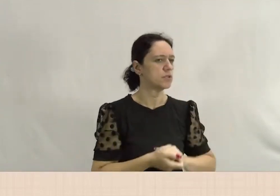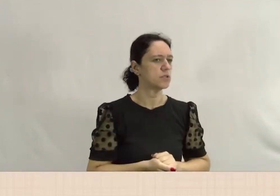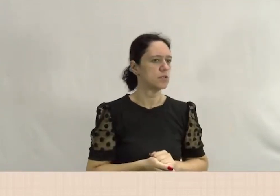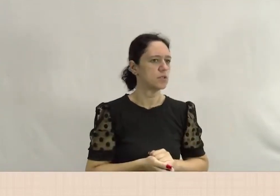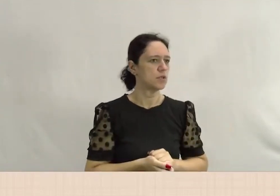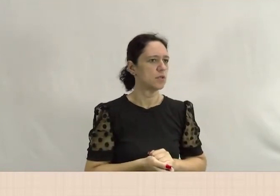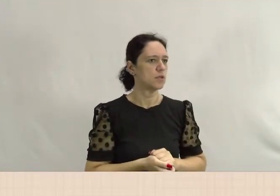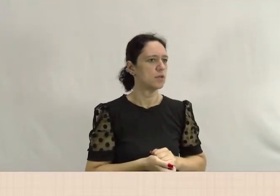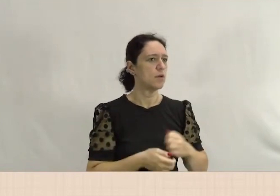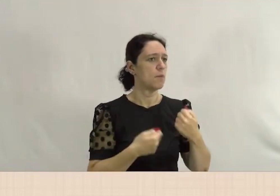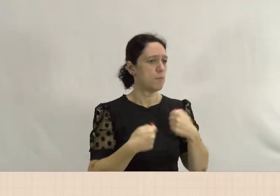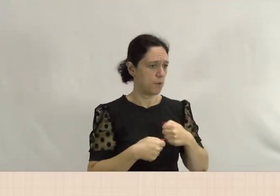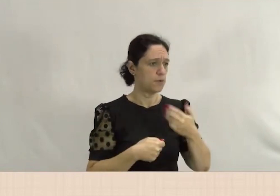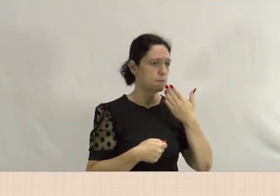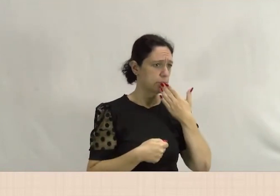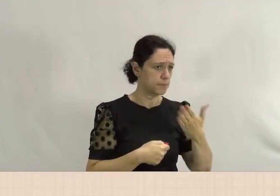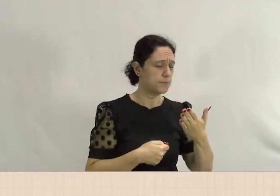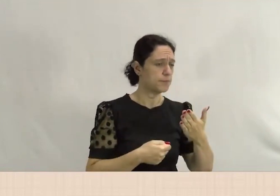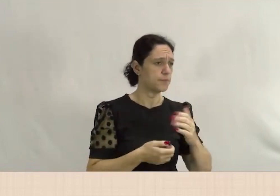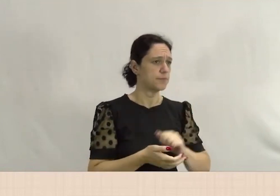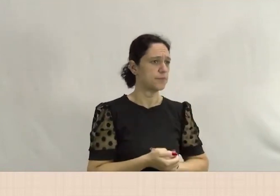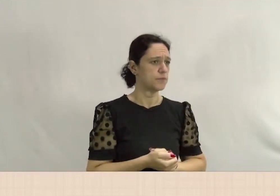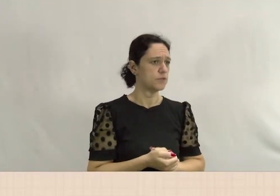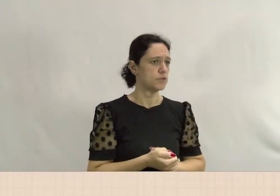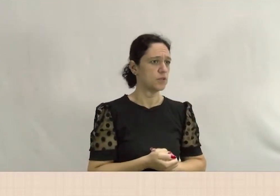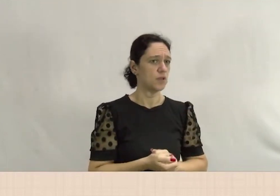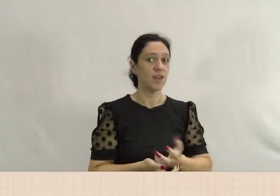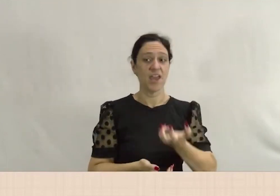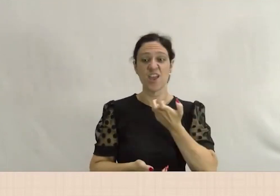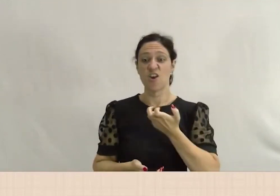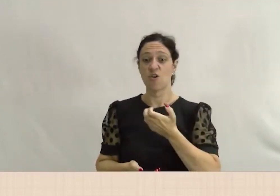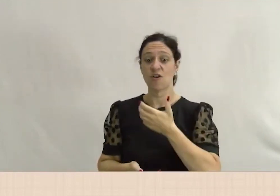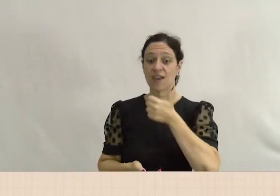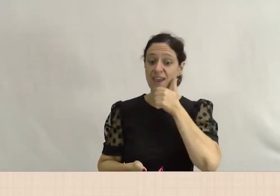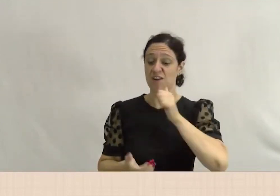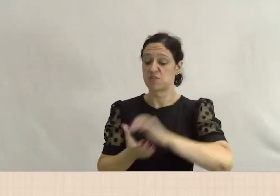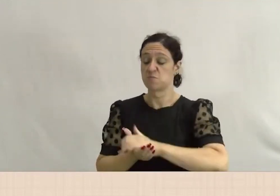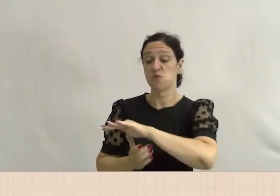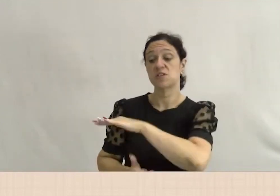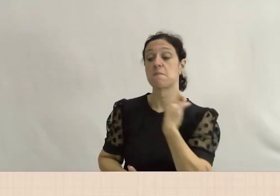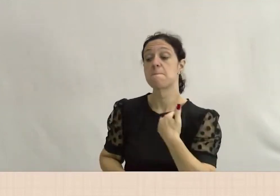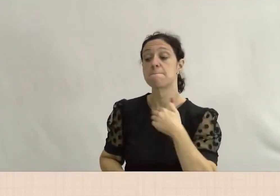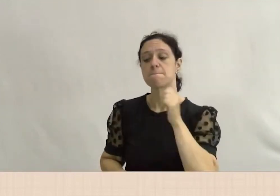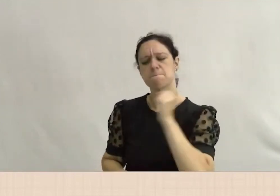Qual é o seu pedido? Aí eu vim aqui para matar minha mulher.